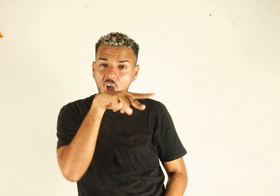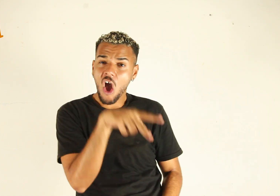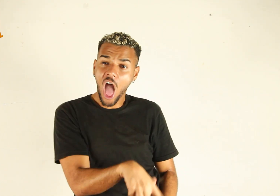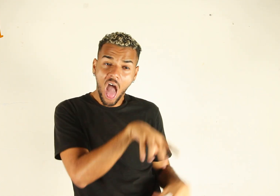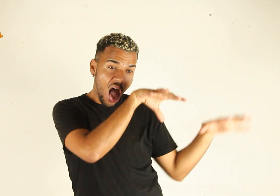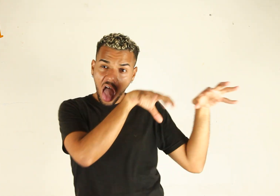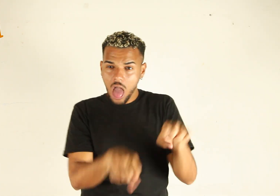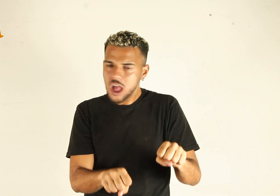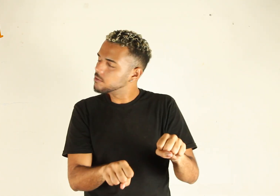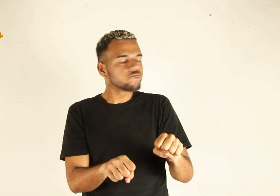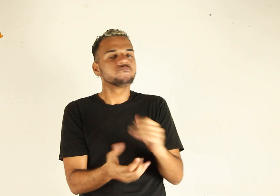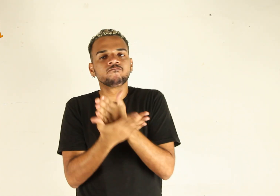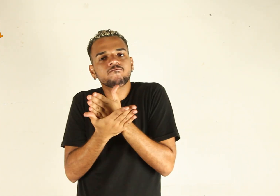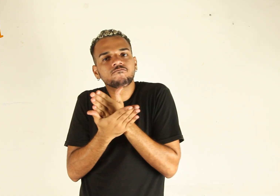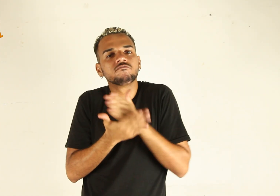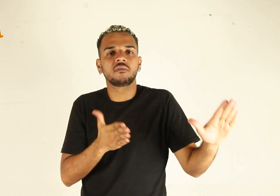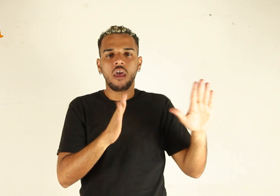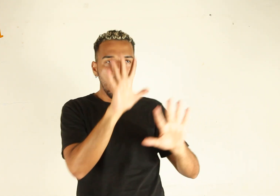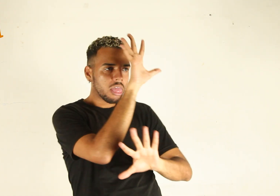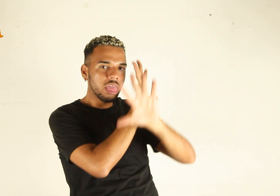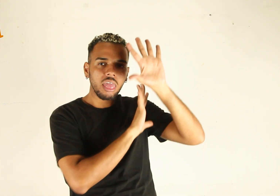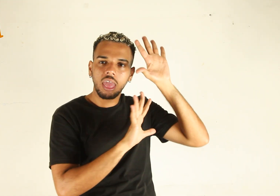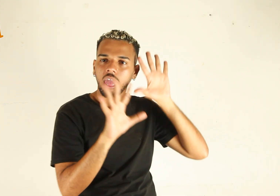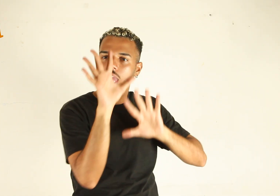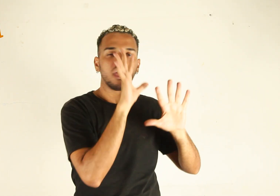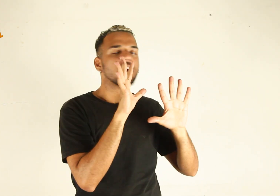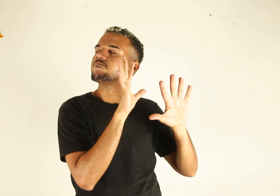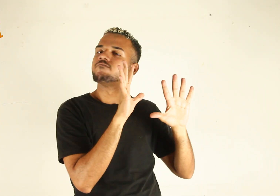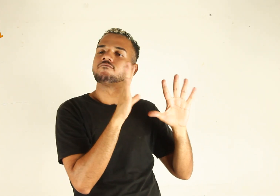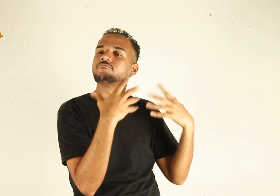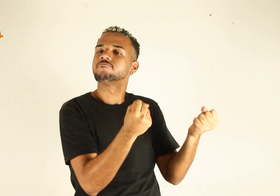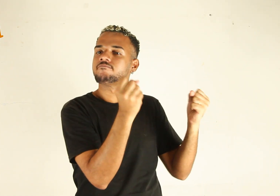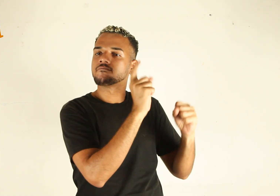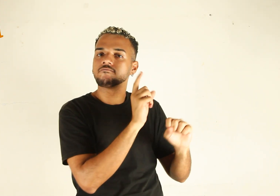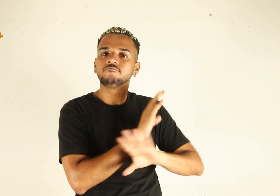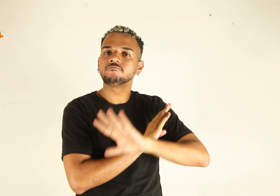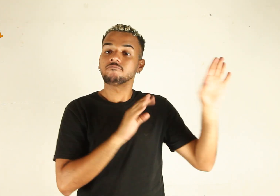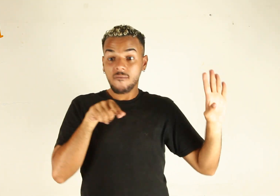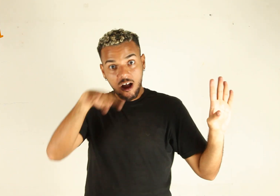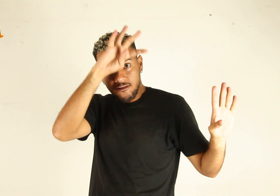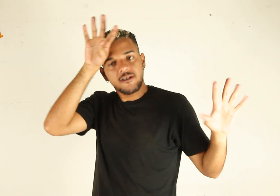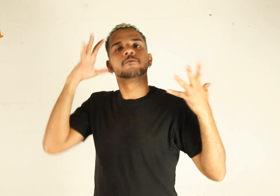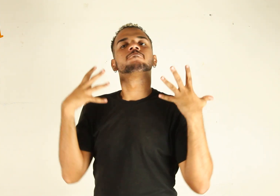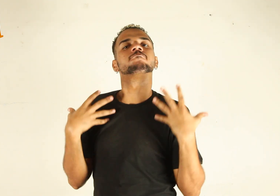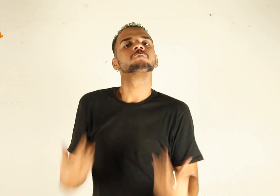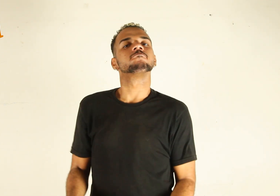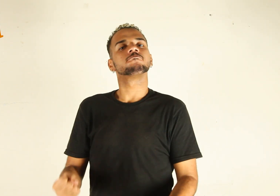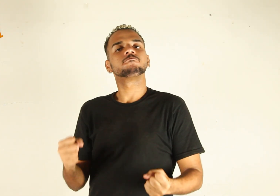instalar no trono do Nodongo Aria Quiloange, um parente de Ginga que reclamava a sucessão. O governador